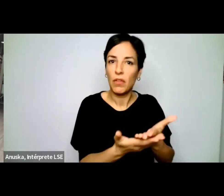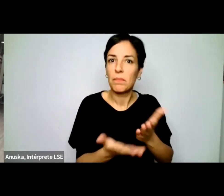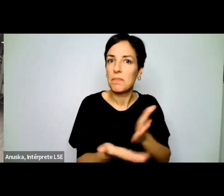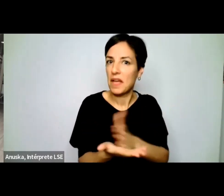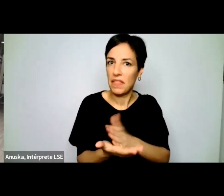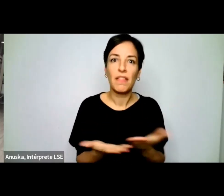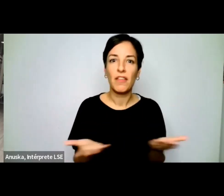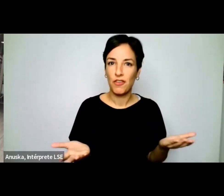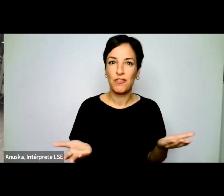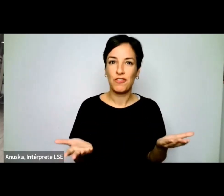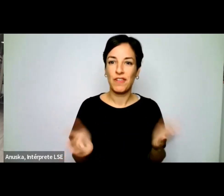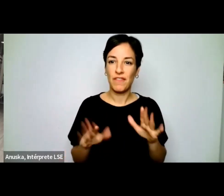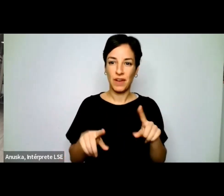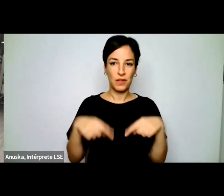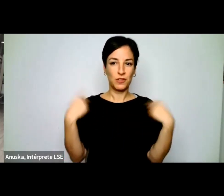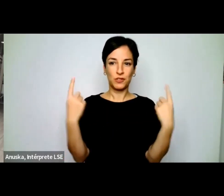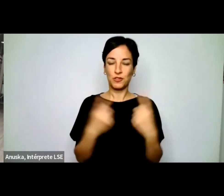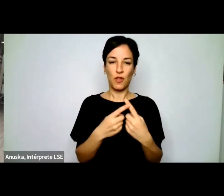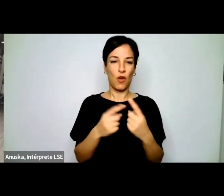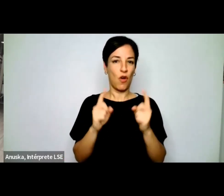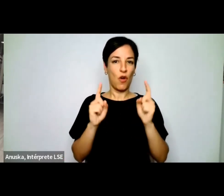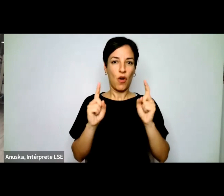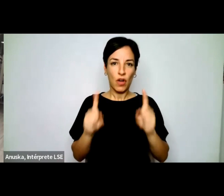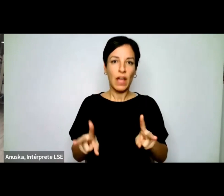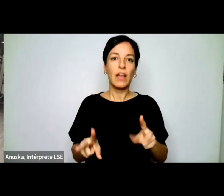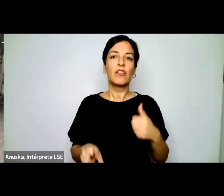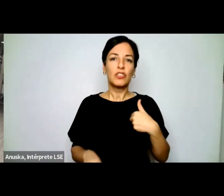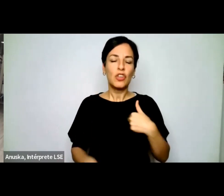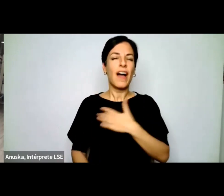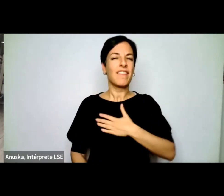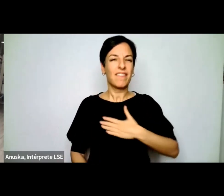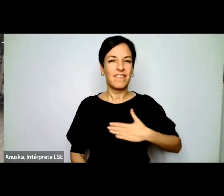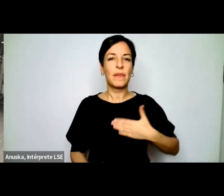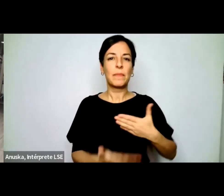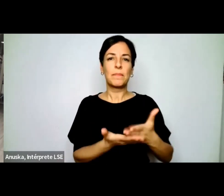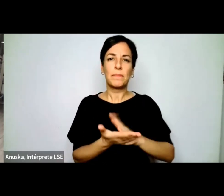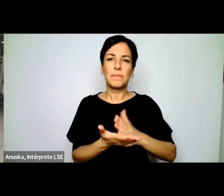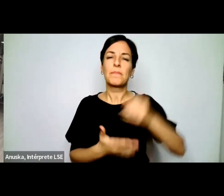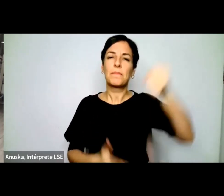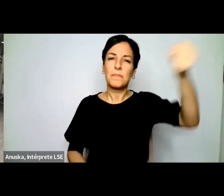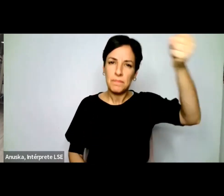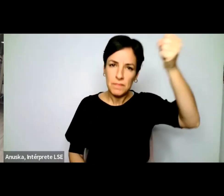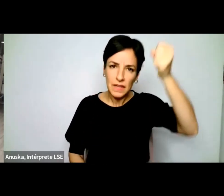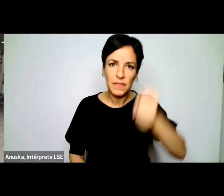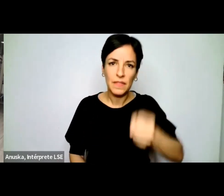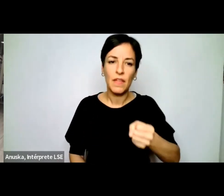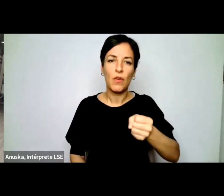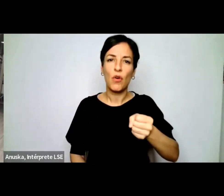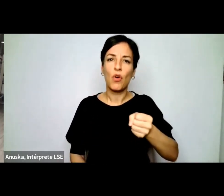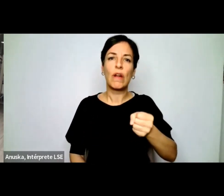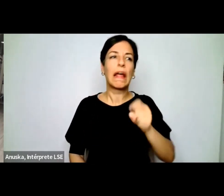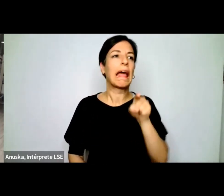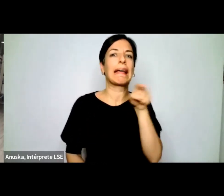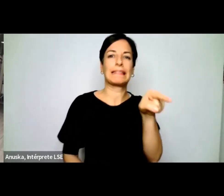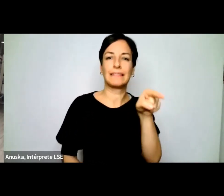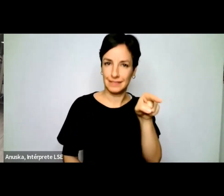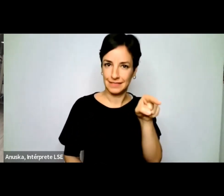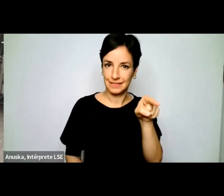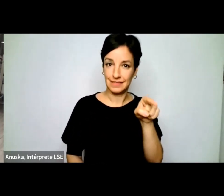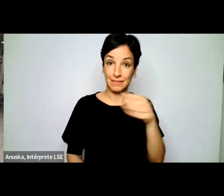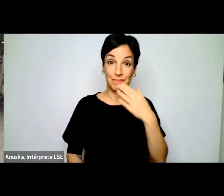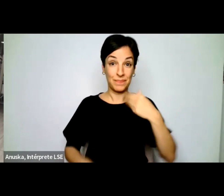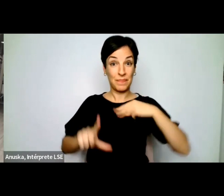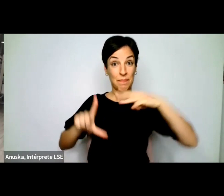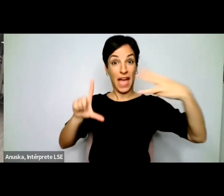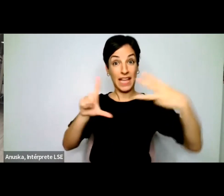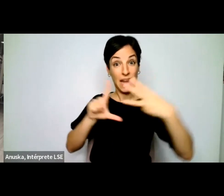estéis de acuerdo también en que se os designa una persona mediadora en concreto. En nuestra página web